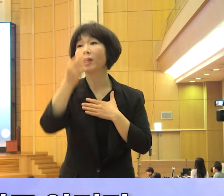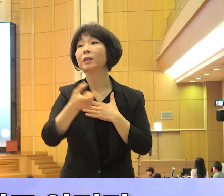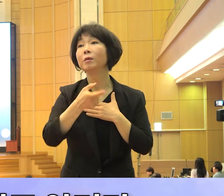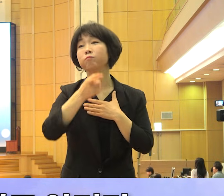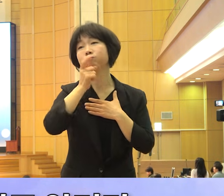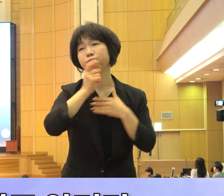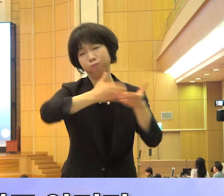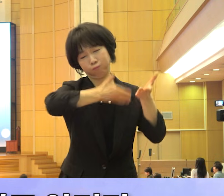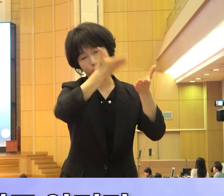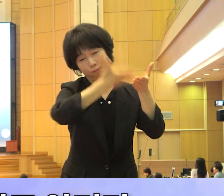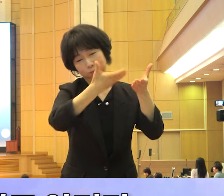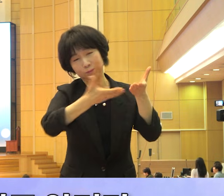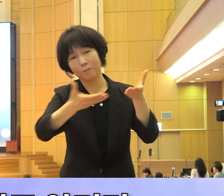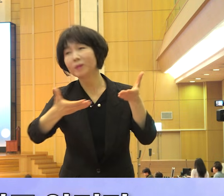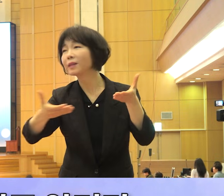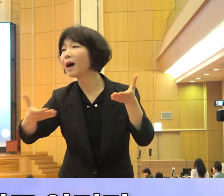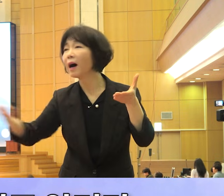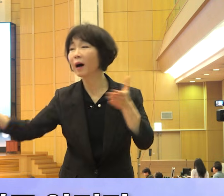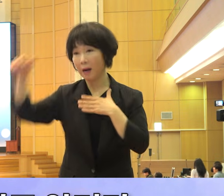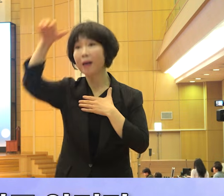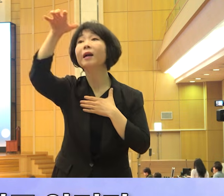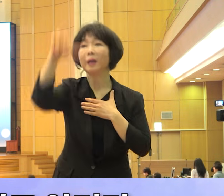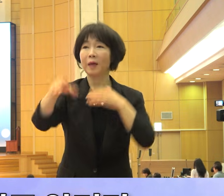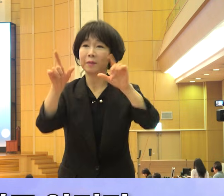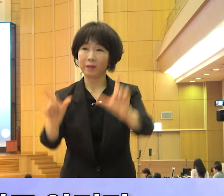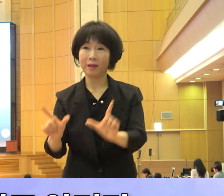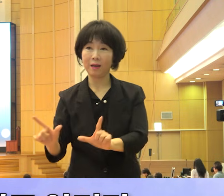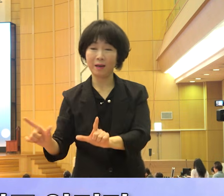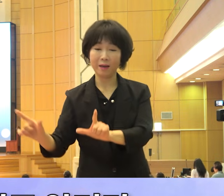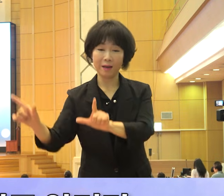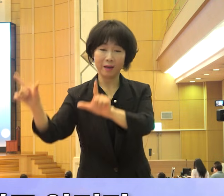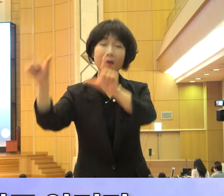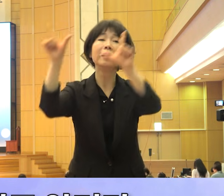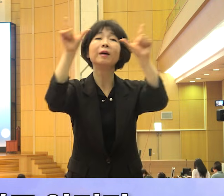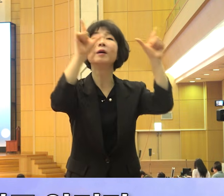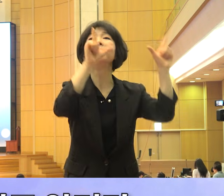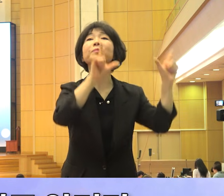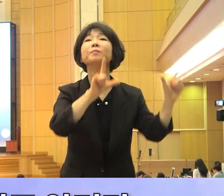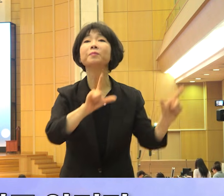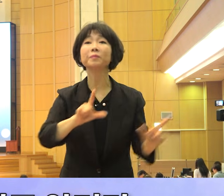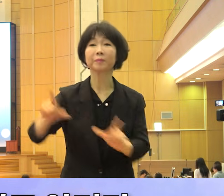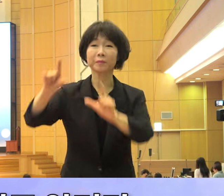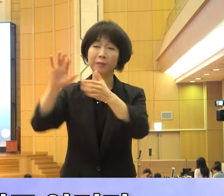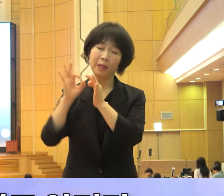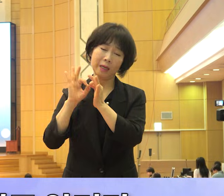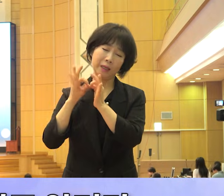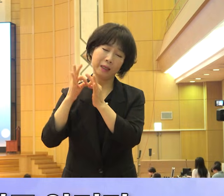생명 시냇가 계속해서 찬양하셨습니다. 길이 살겠네.